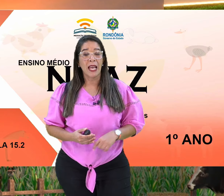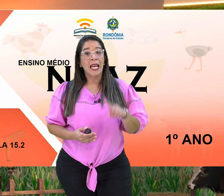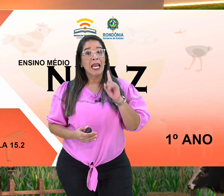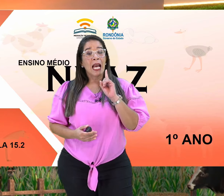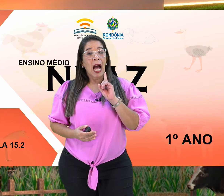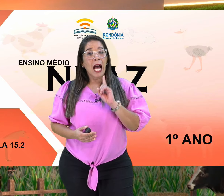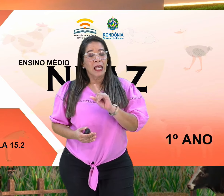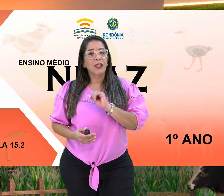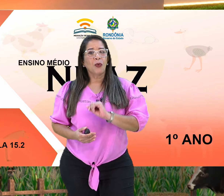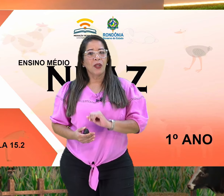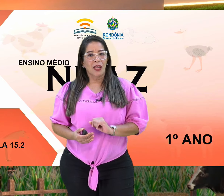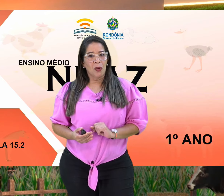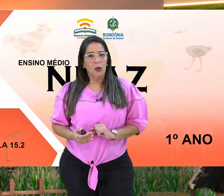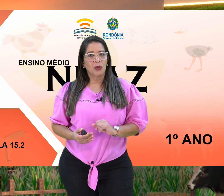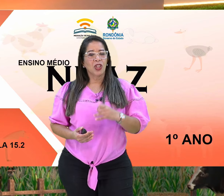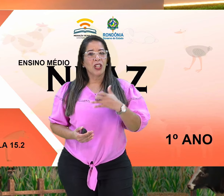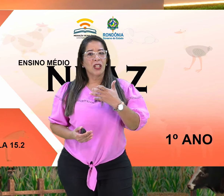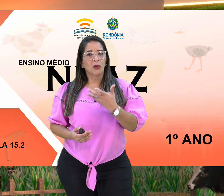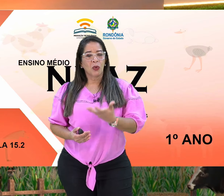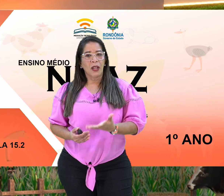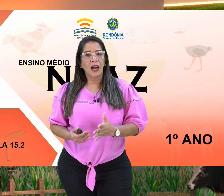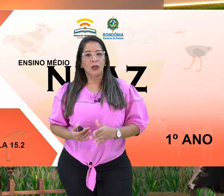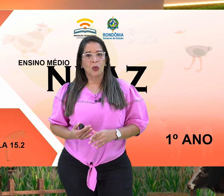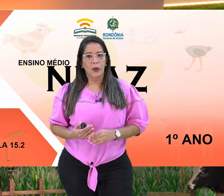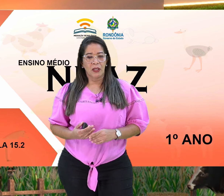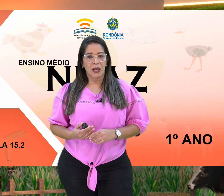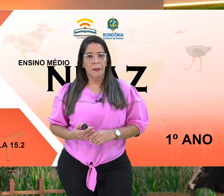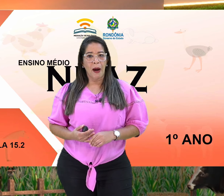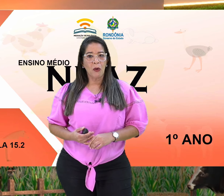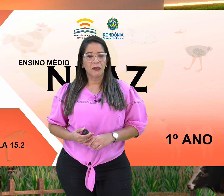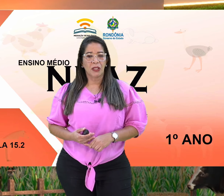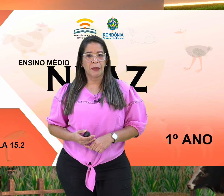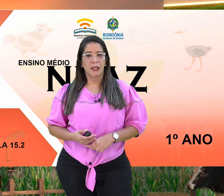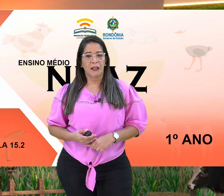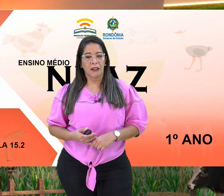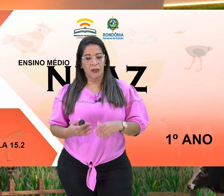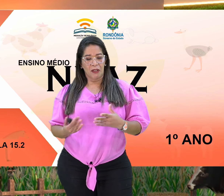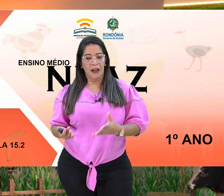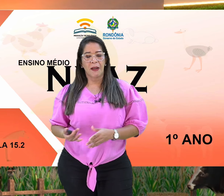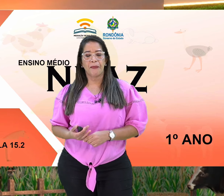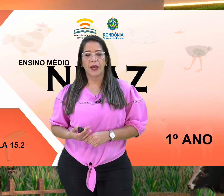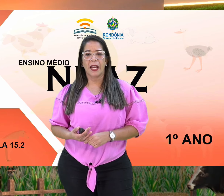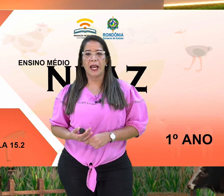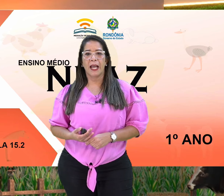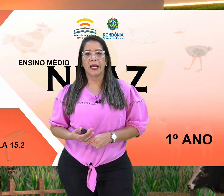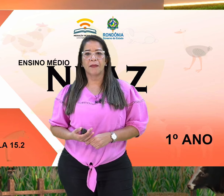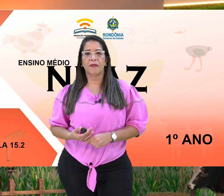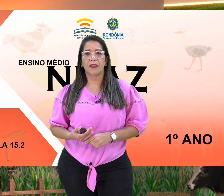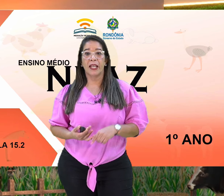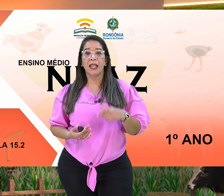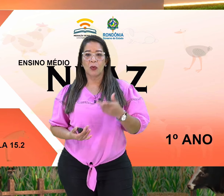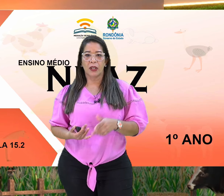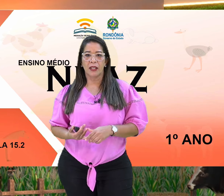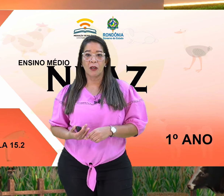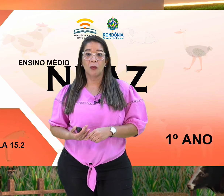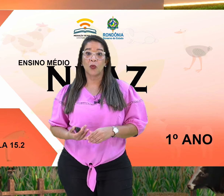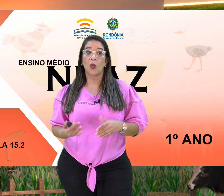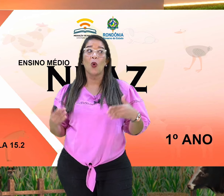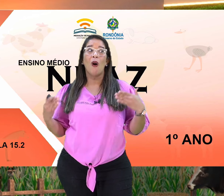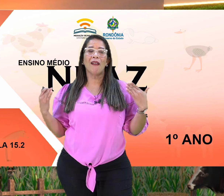muito bem. Além de conhecer a biologia, os cuidados com esse animal que você vai ter